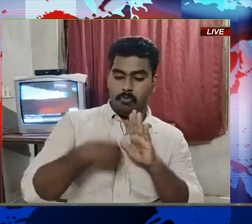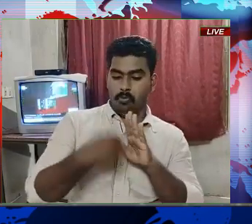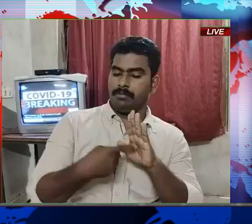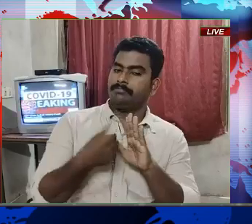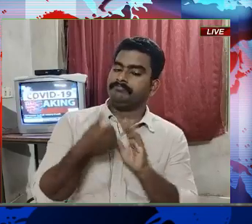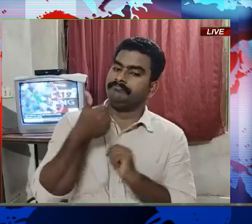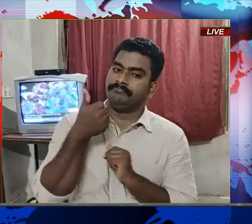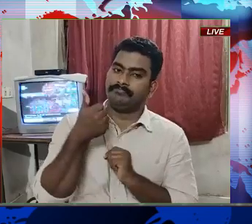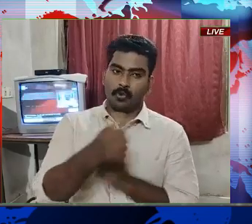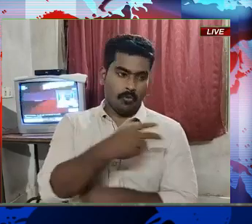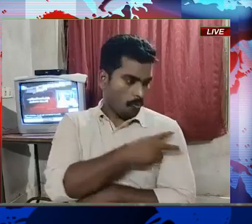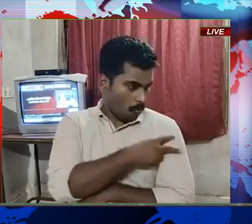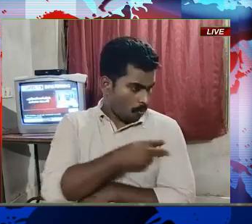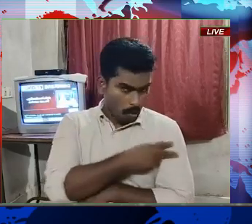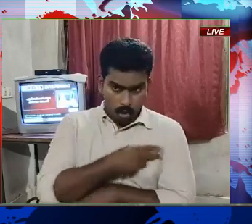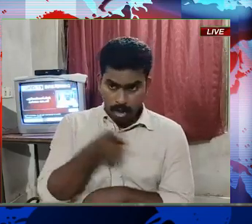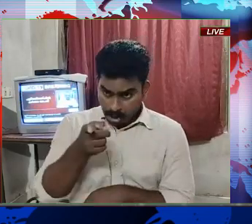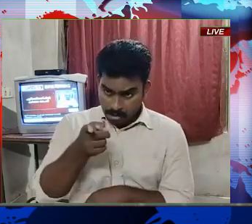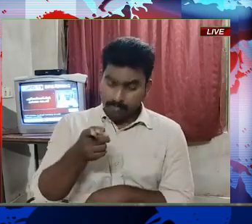നൽകേണ്ടതാണ് എന്ന്